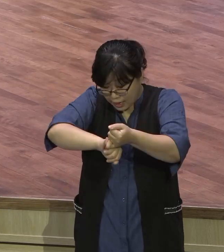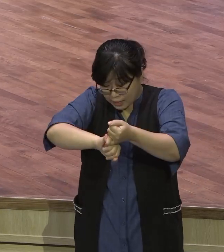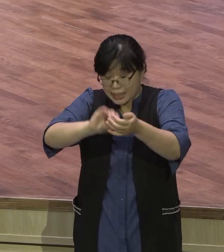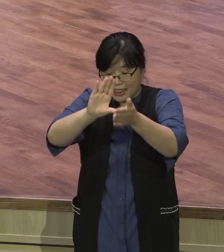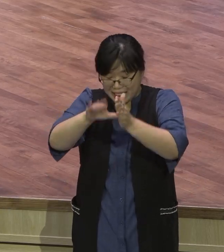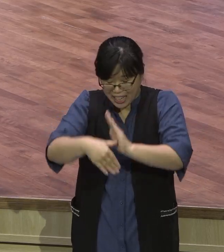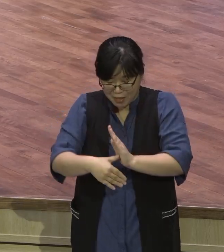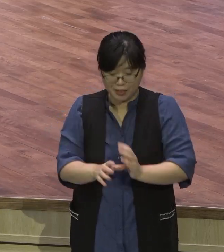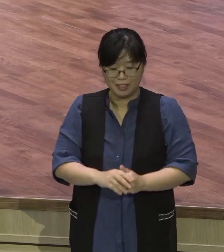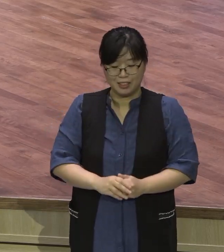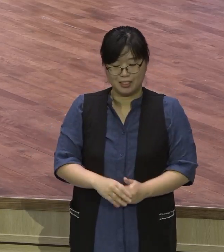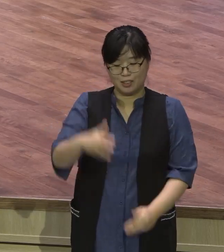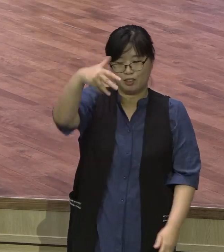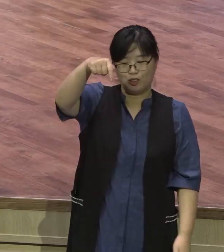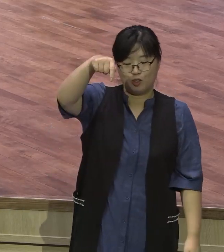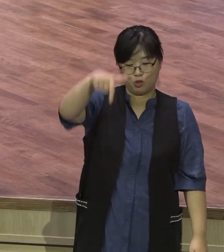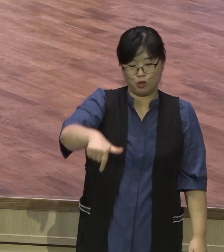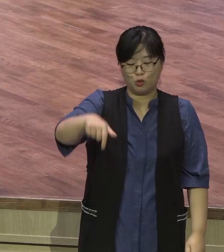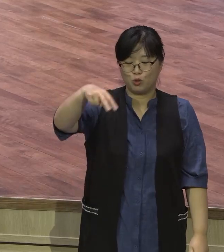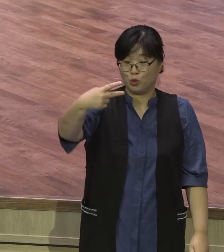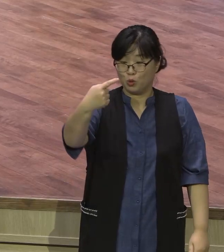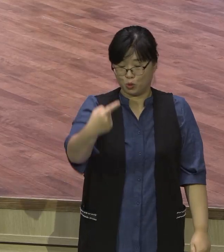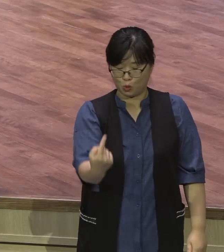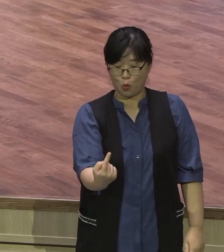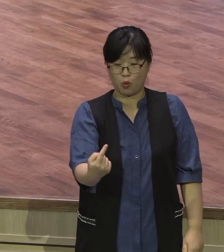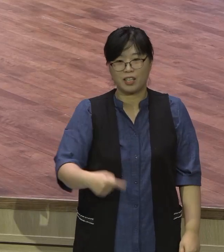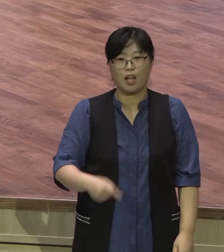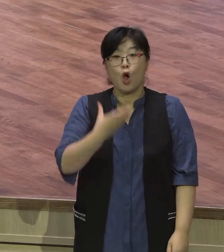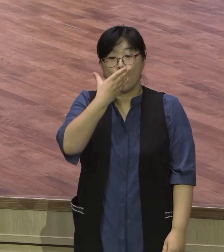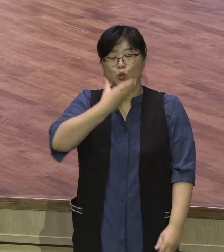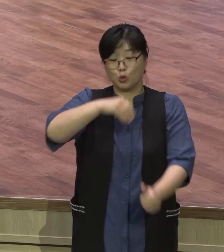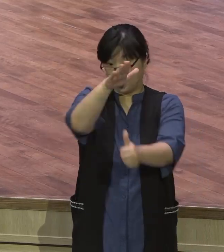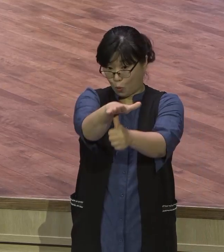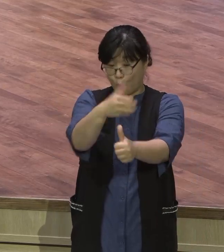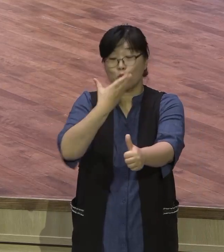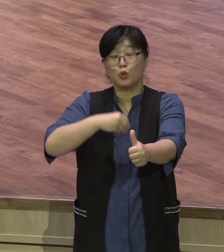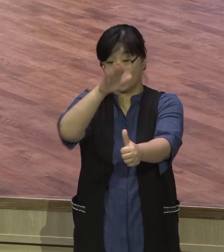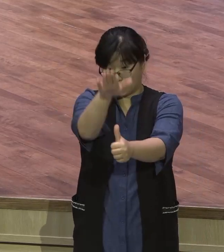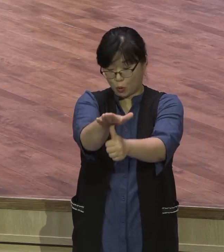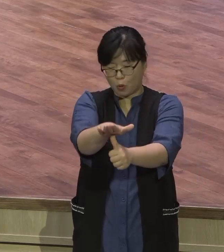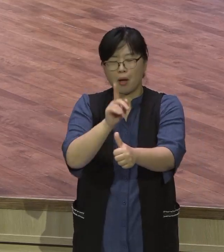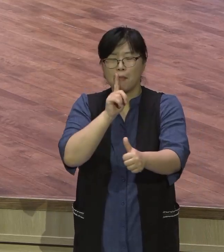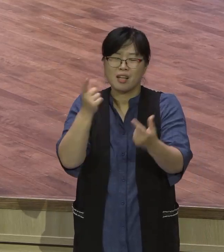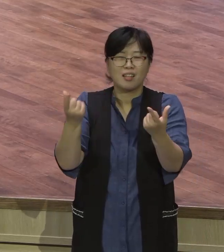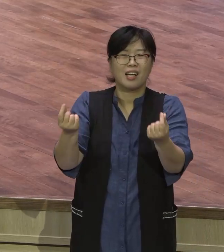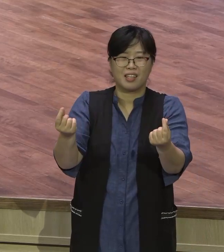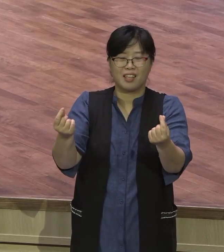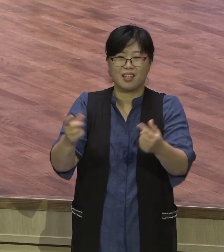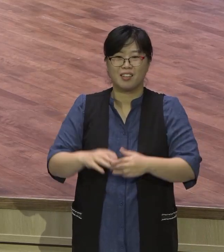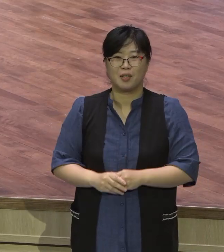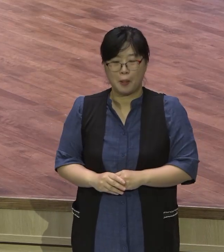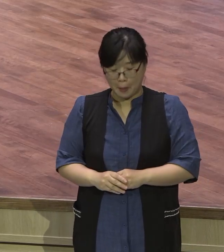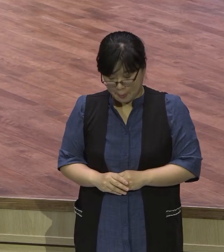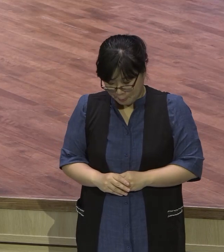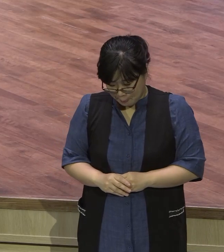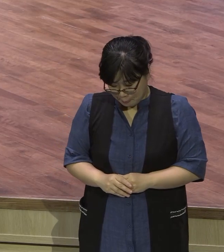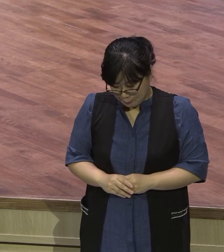구약시대의 축복의 본문 내용이 그래요. 지금 우리가 예배를 드리면서 하는 축도는 뭐냐? 골드우서 13장 13절이에요.